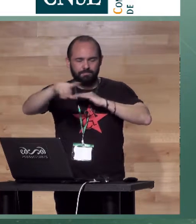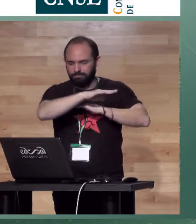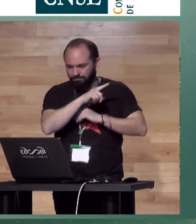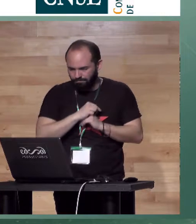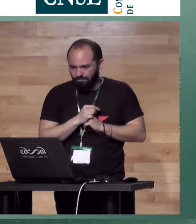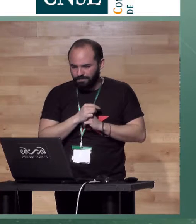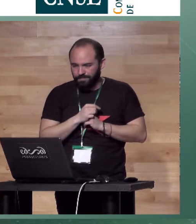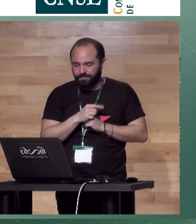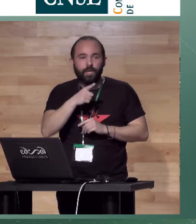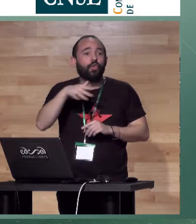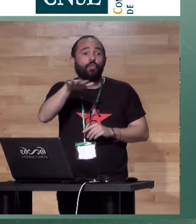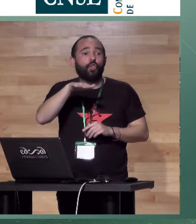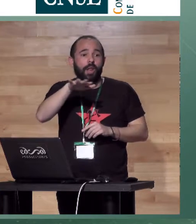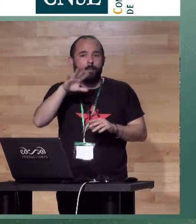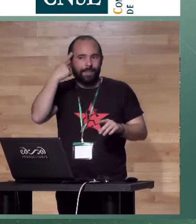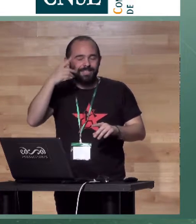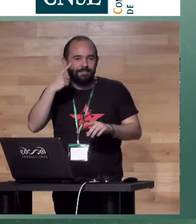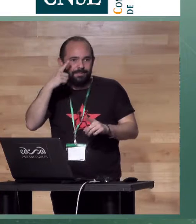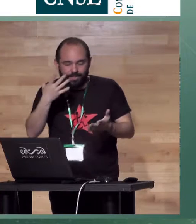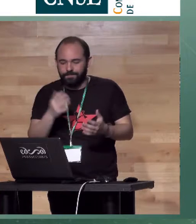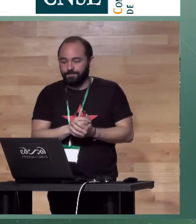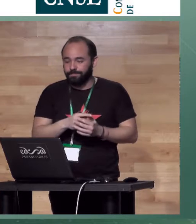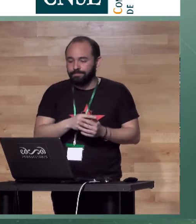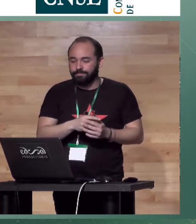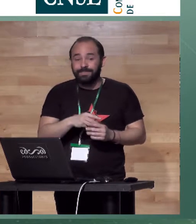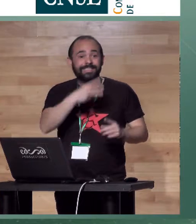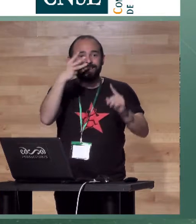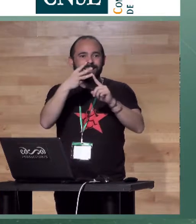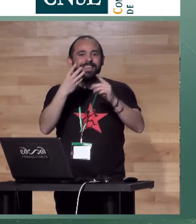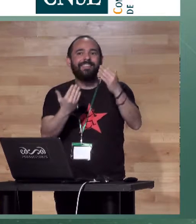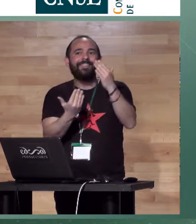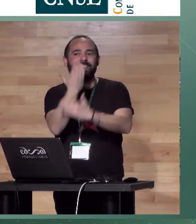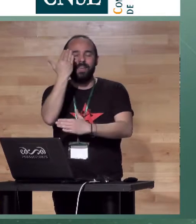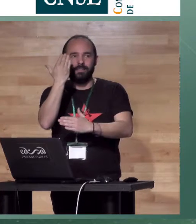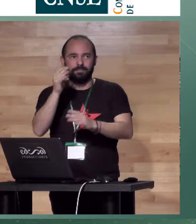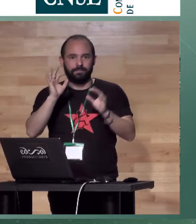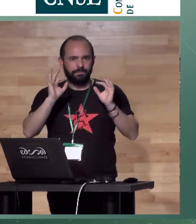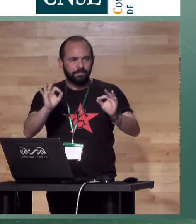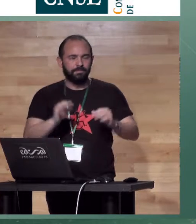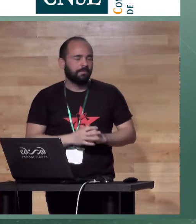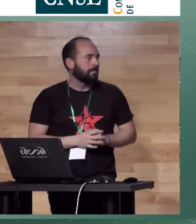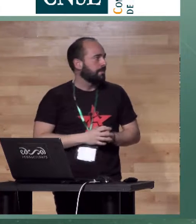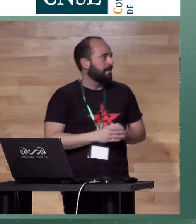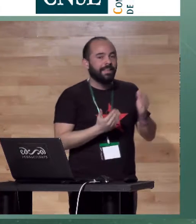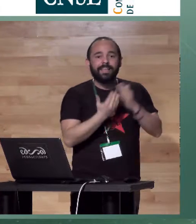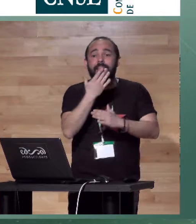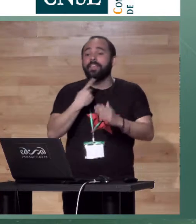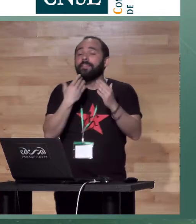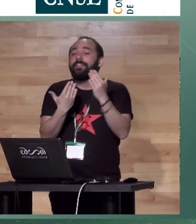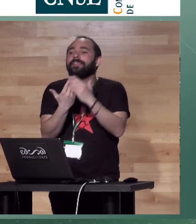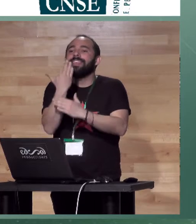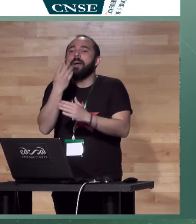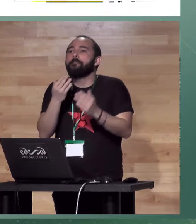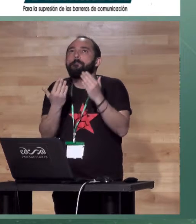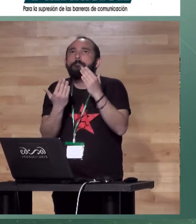Por ejemplo, dice paseo marítimo. Esa es la localización para saber dónde se sitúa. Día.